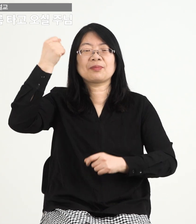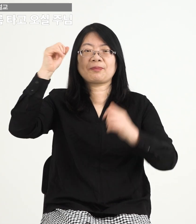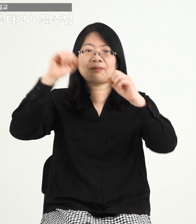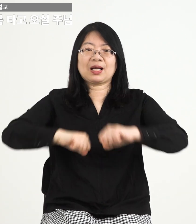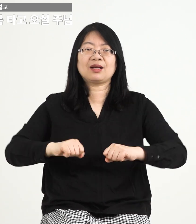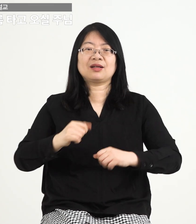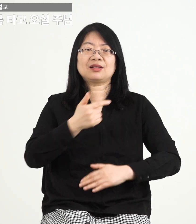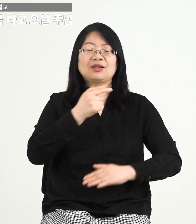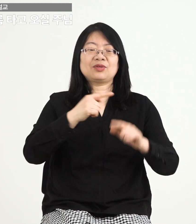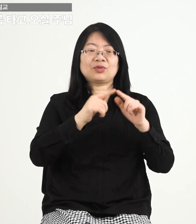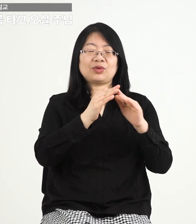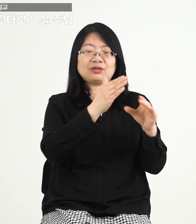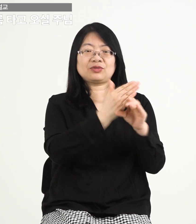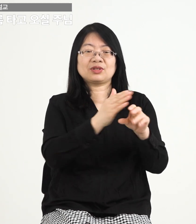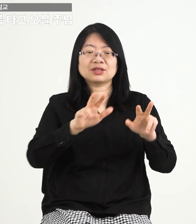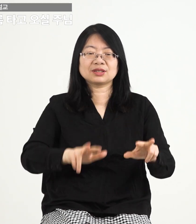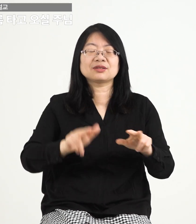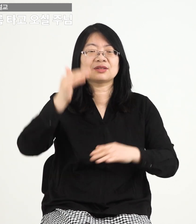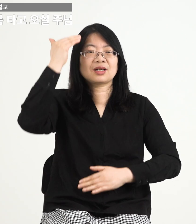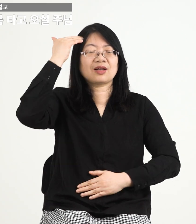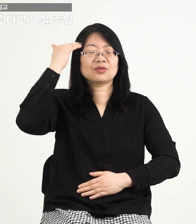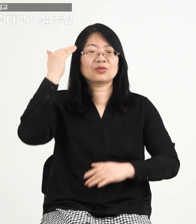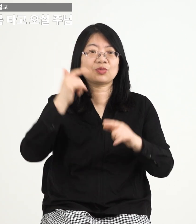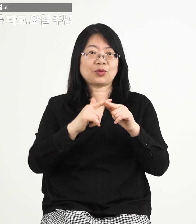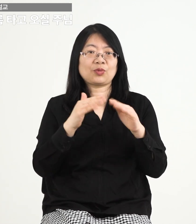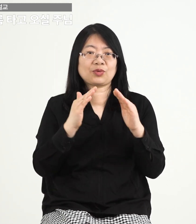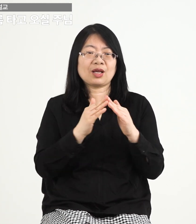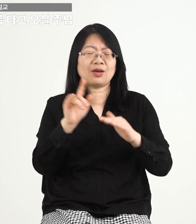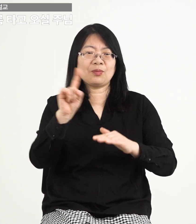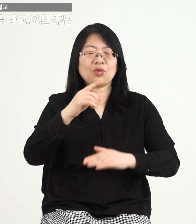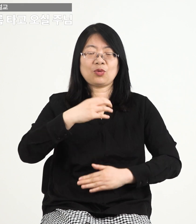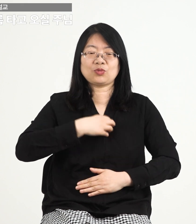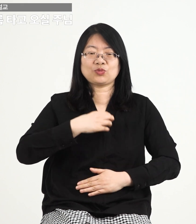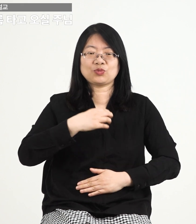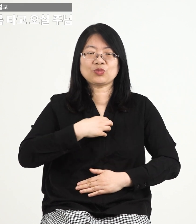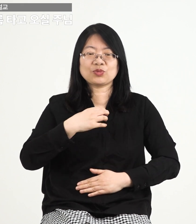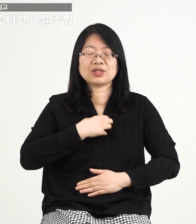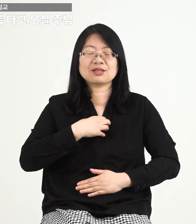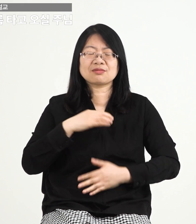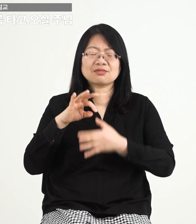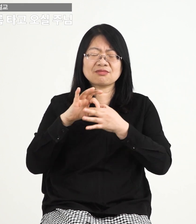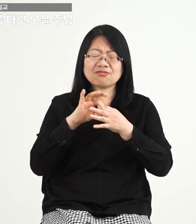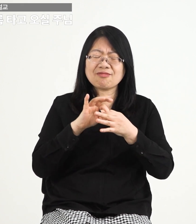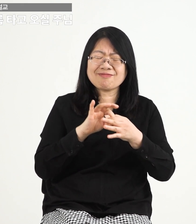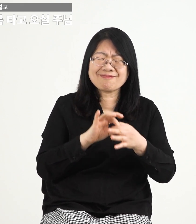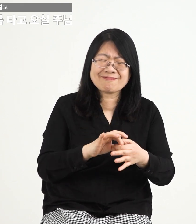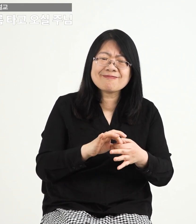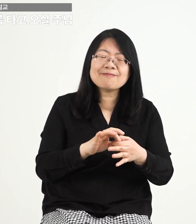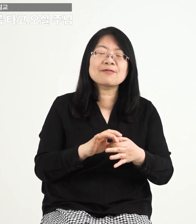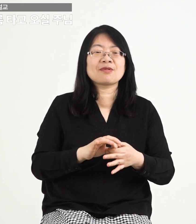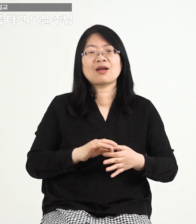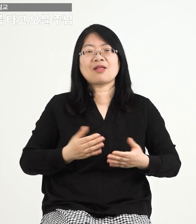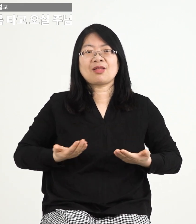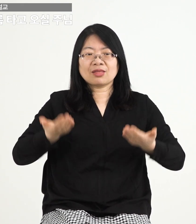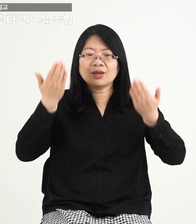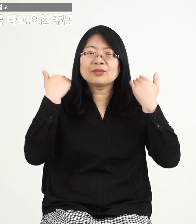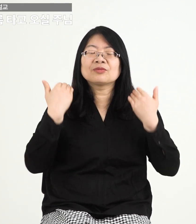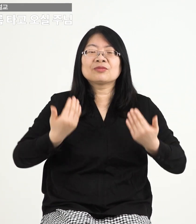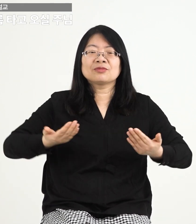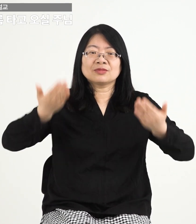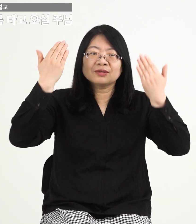대형교회 중심으로 한국교회가 지금까지 그런 위기를 넘어왔어요. 위기를. 두